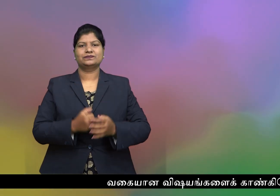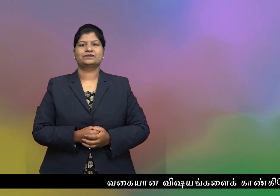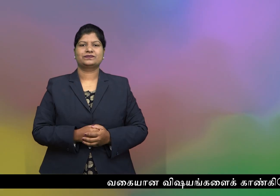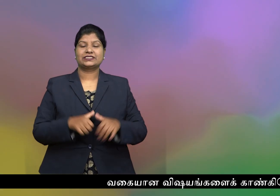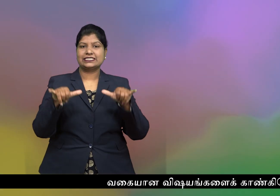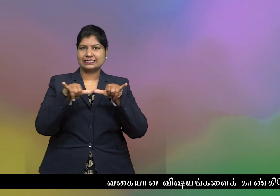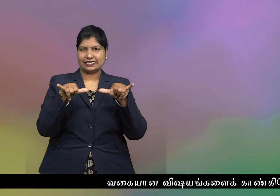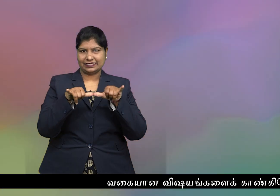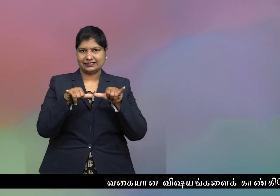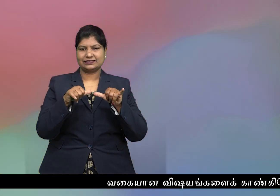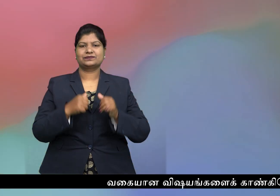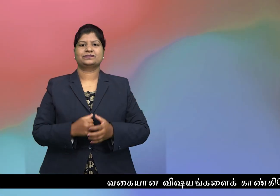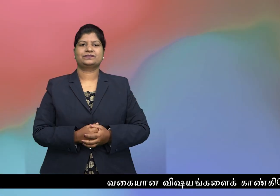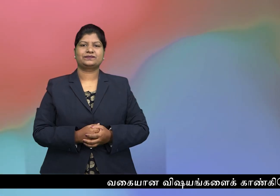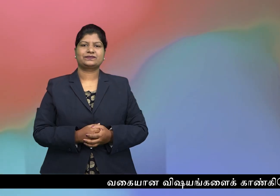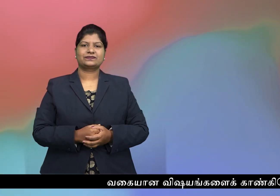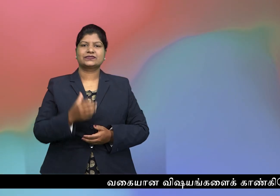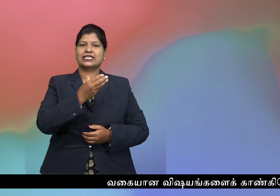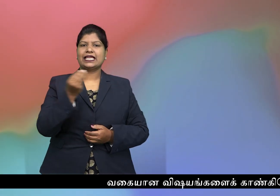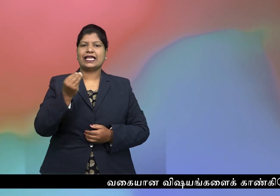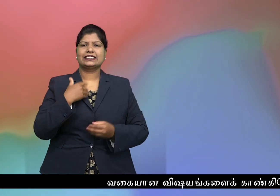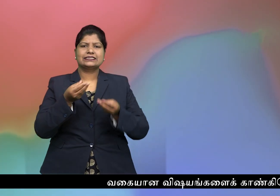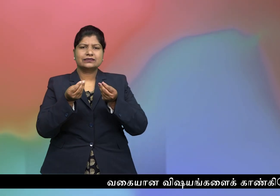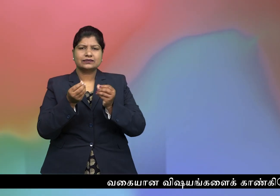வகையான விஷயங்களை காண்கிறோம்.